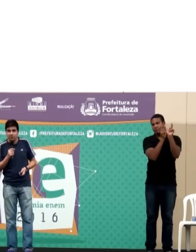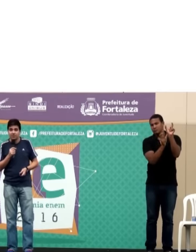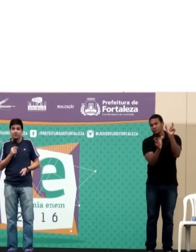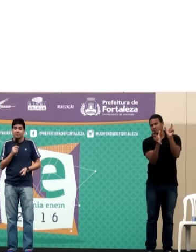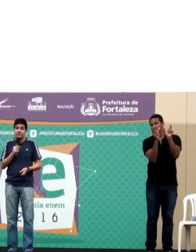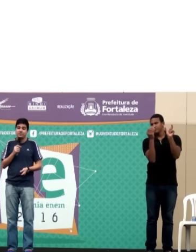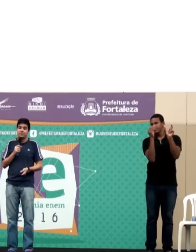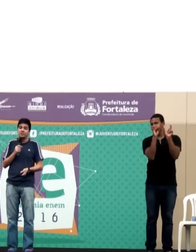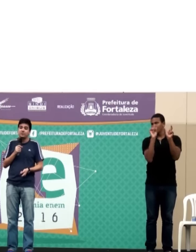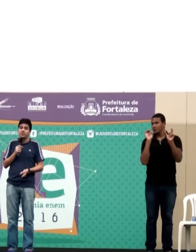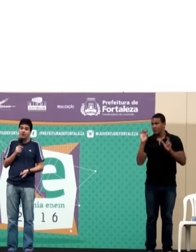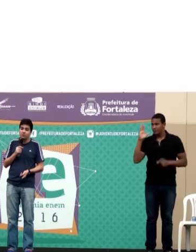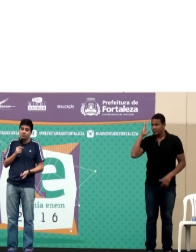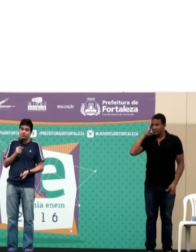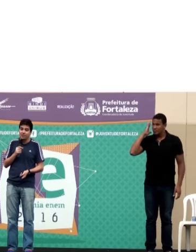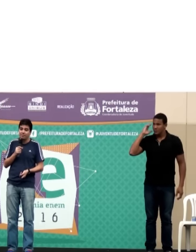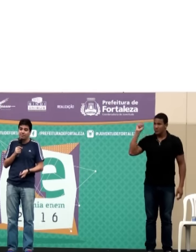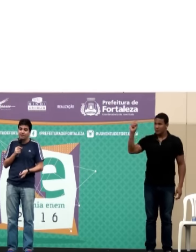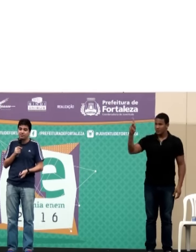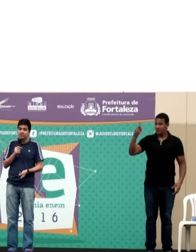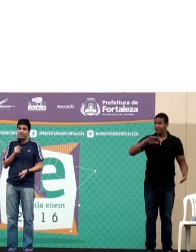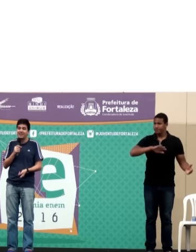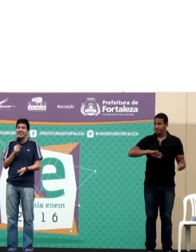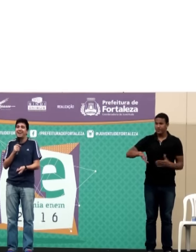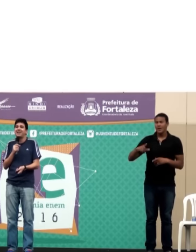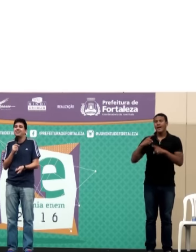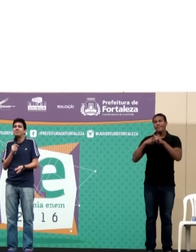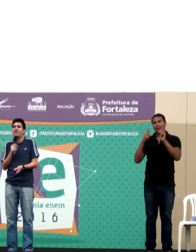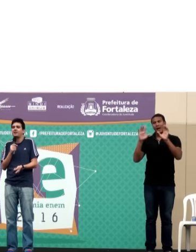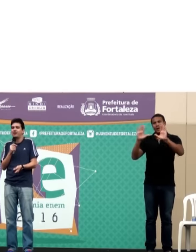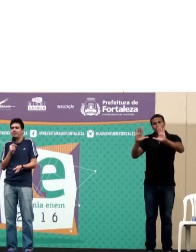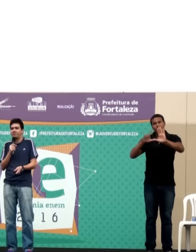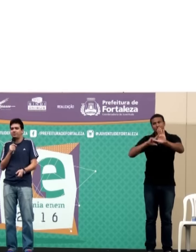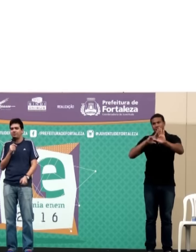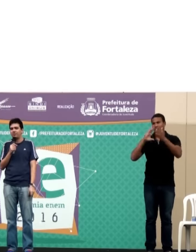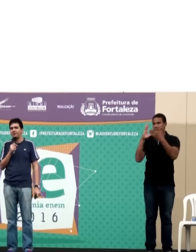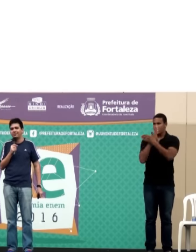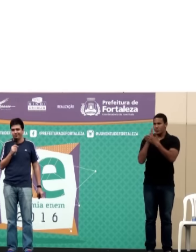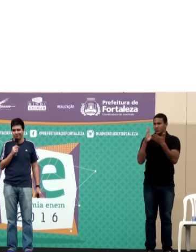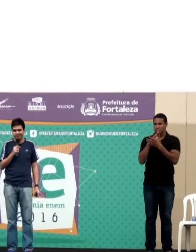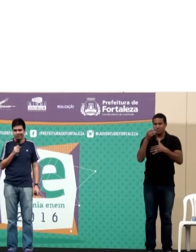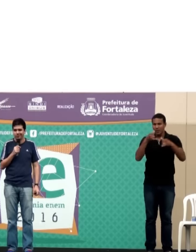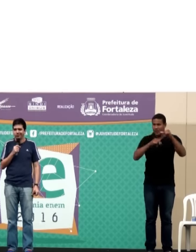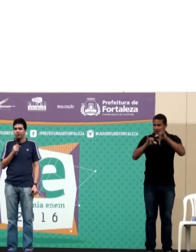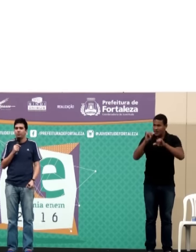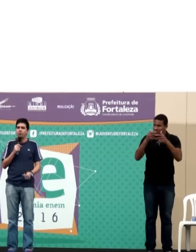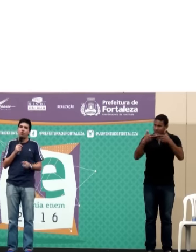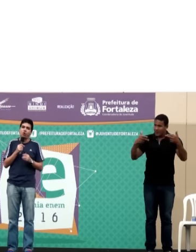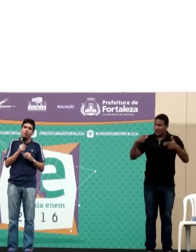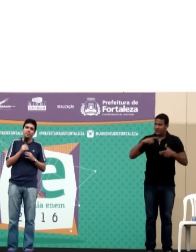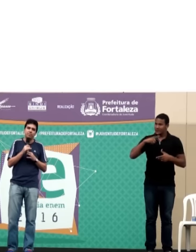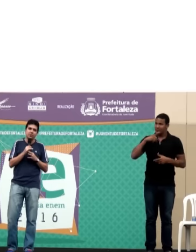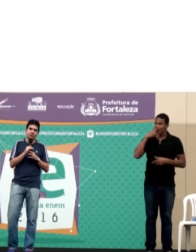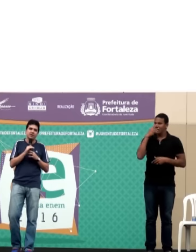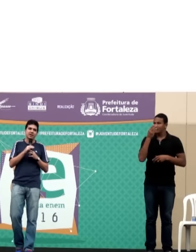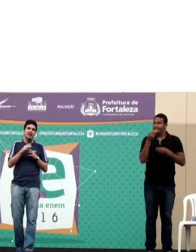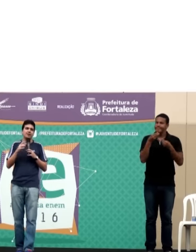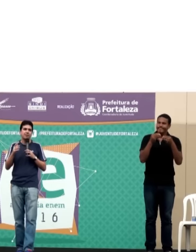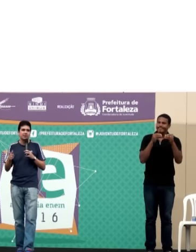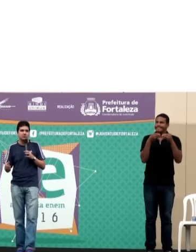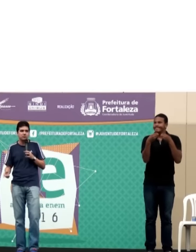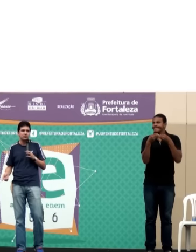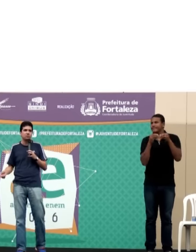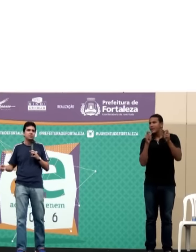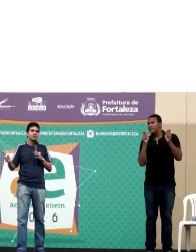que existem alguns elementos que têm carga variável. Olha aí, ó. O cobre pode ter